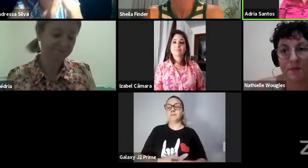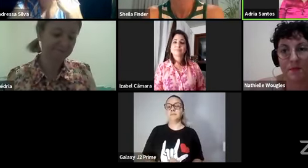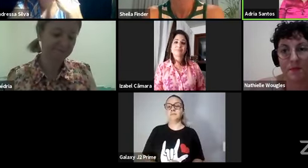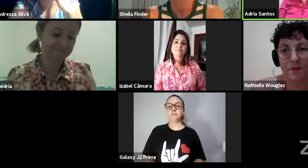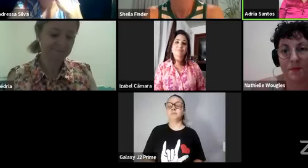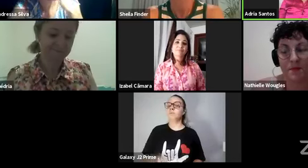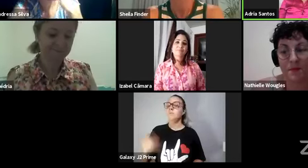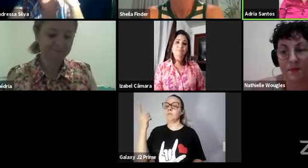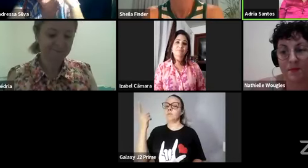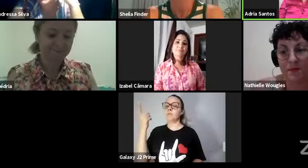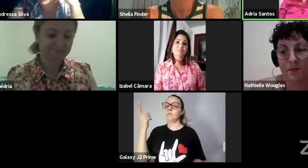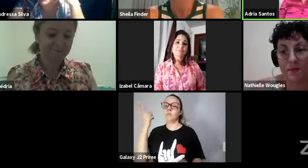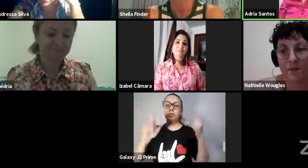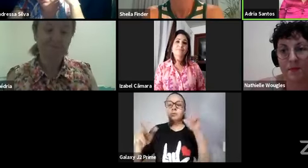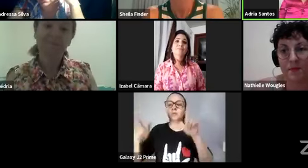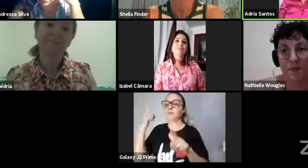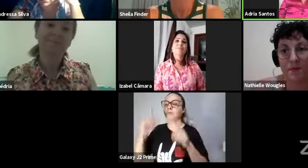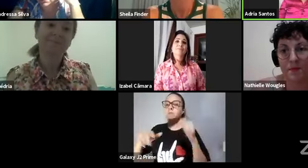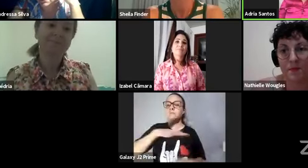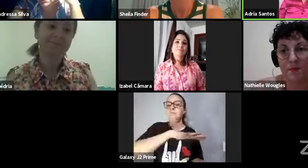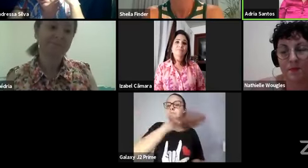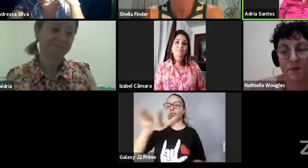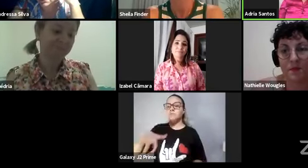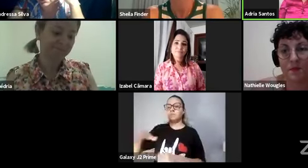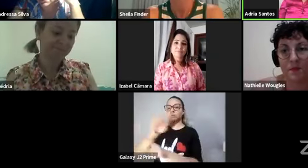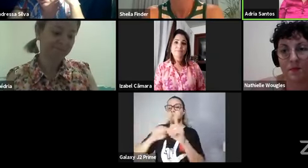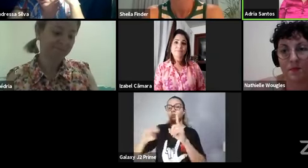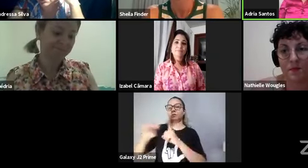conquistando esse espaço, né? No trabalho,